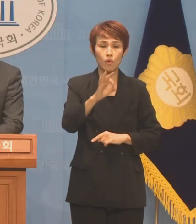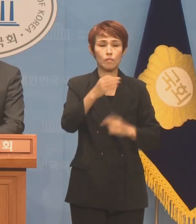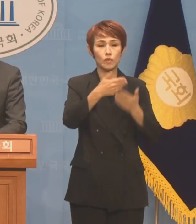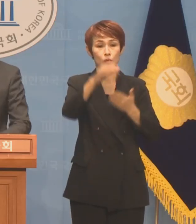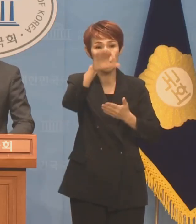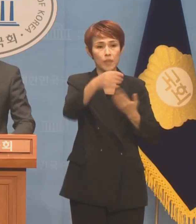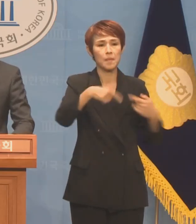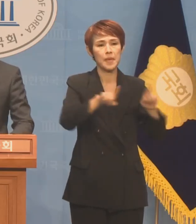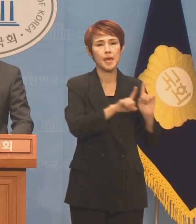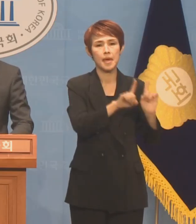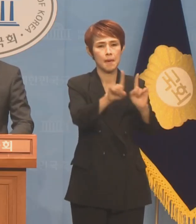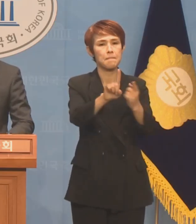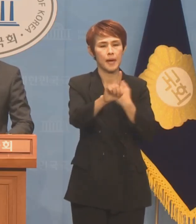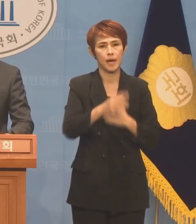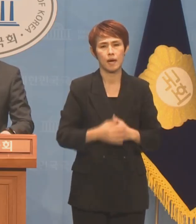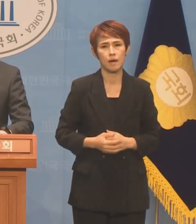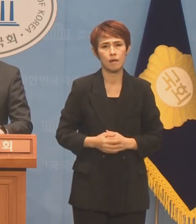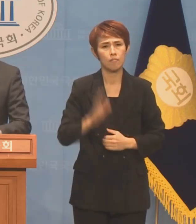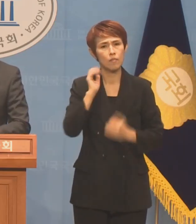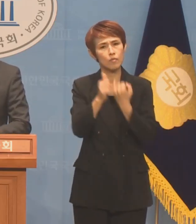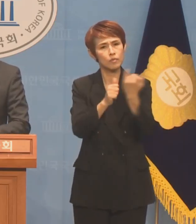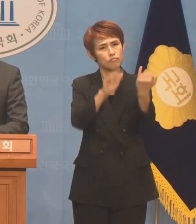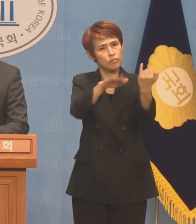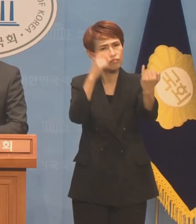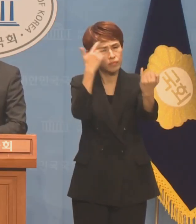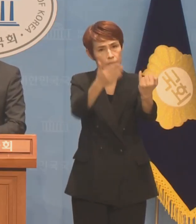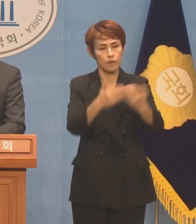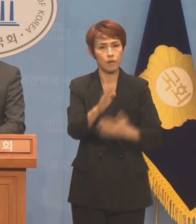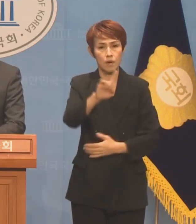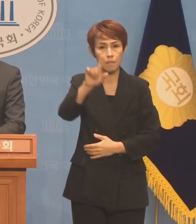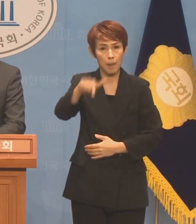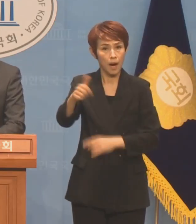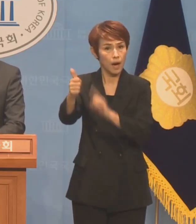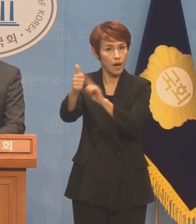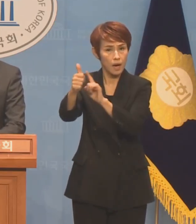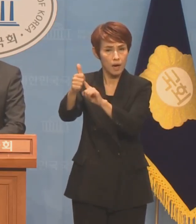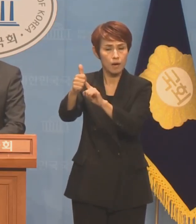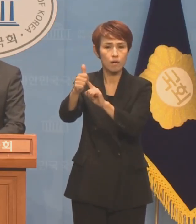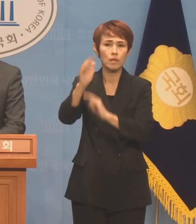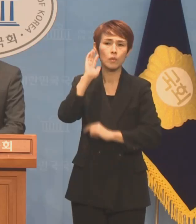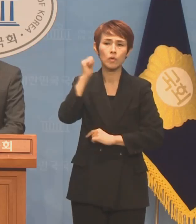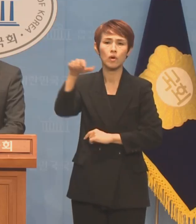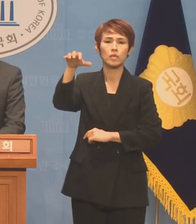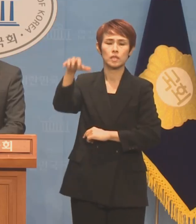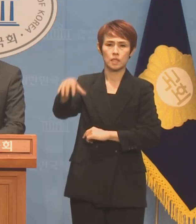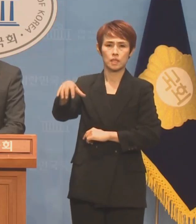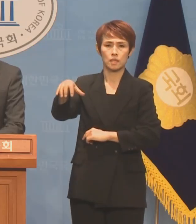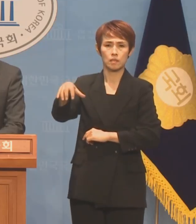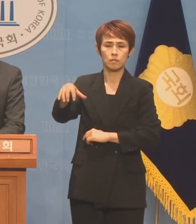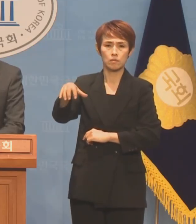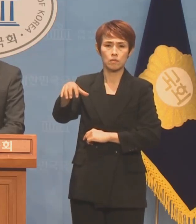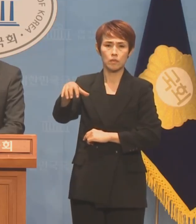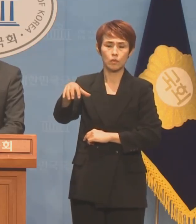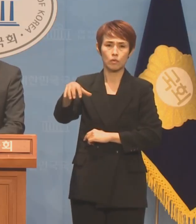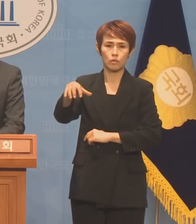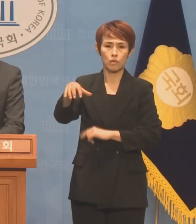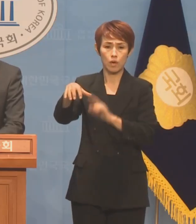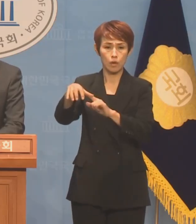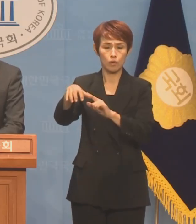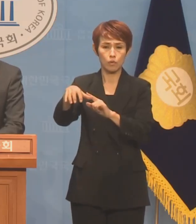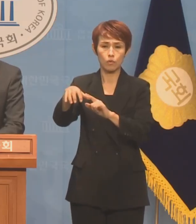있습니다. 김건희 씨에게 묻습니다. 박동만 원장을 대통령실 또는 관저로